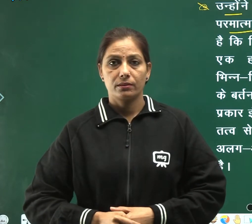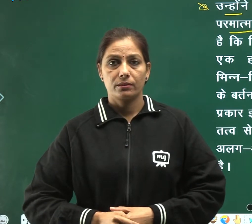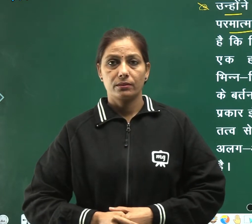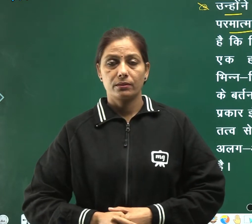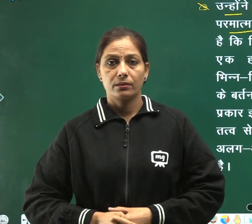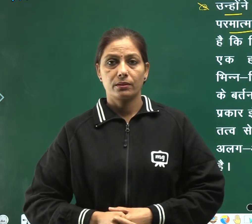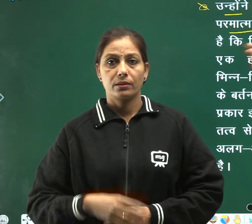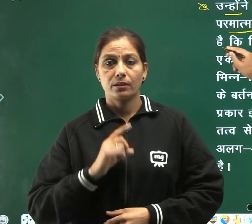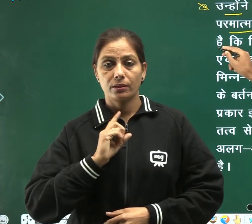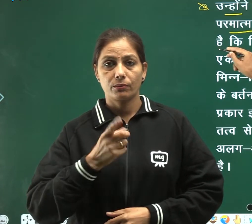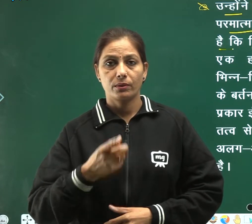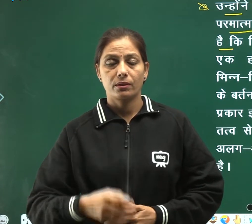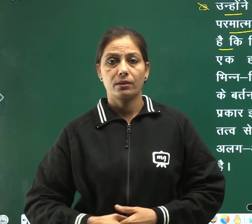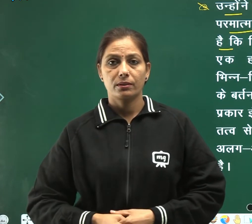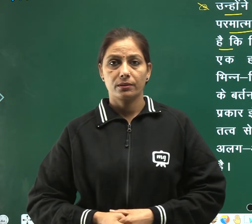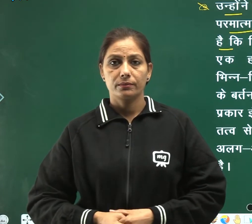करते हुए कहा है कि